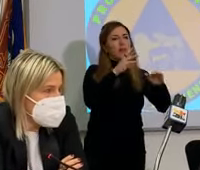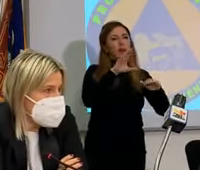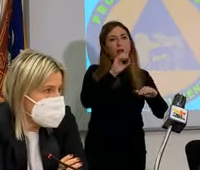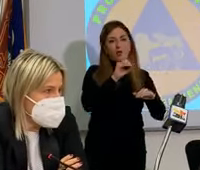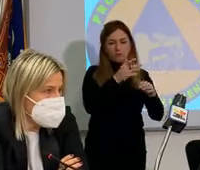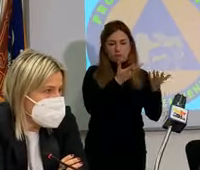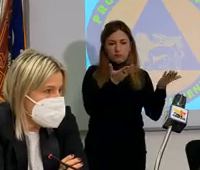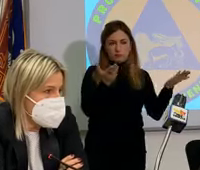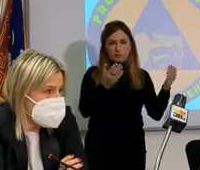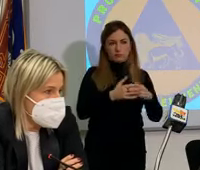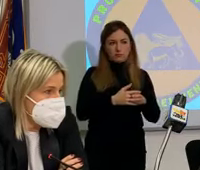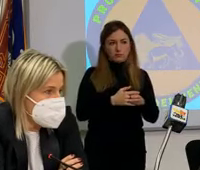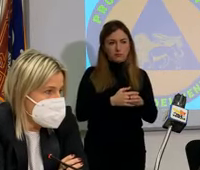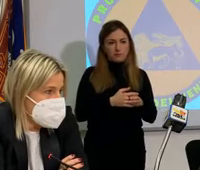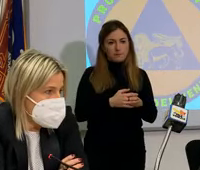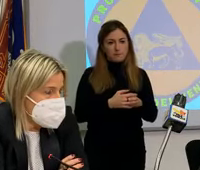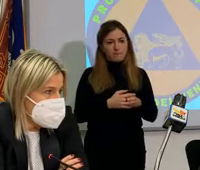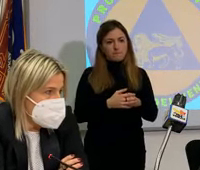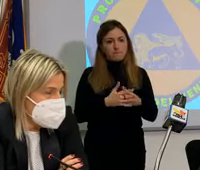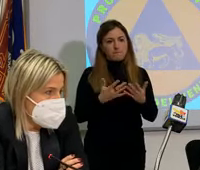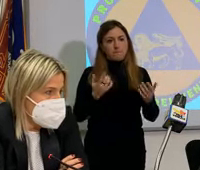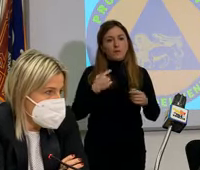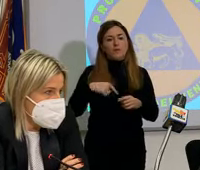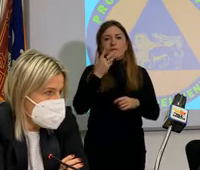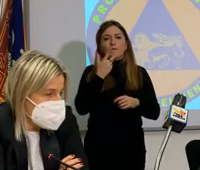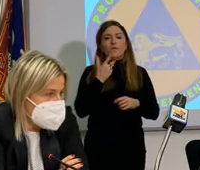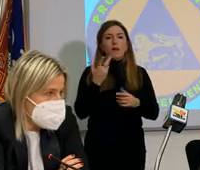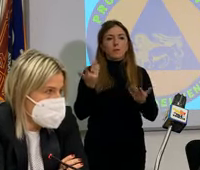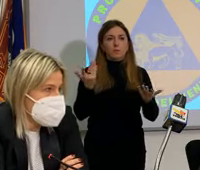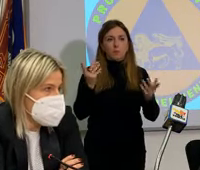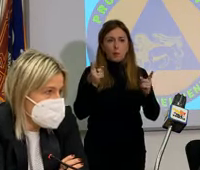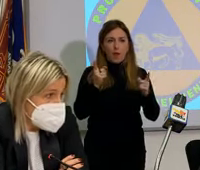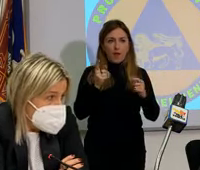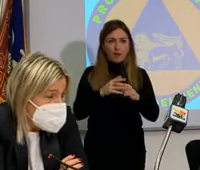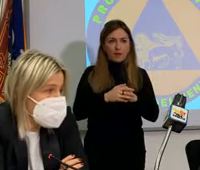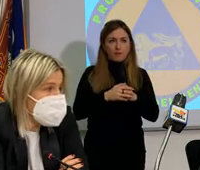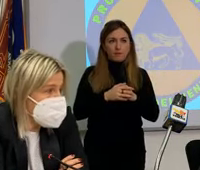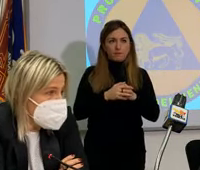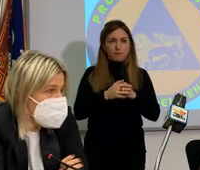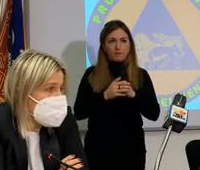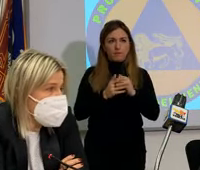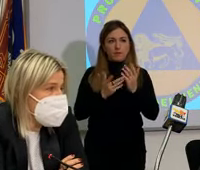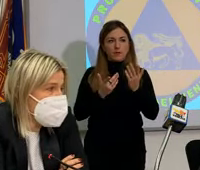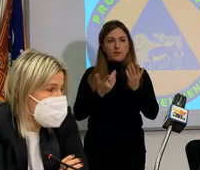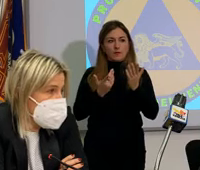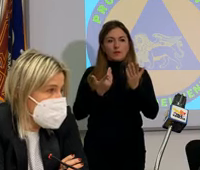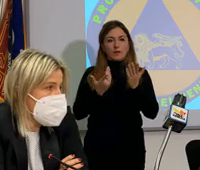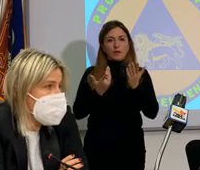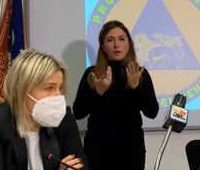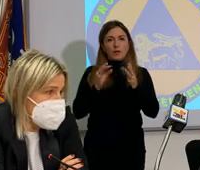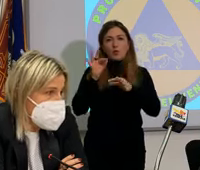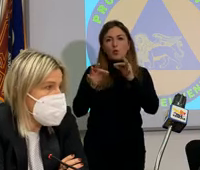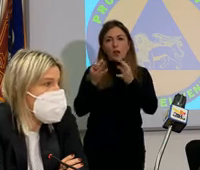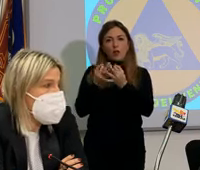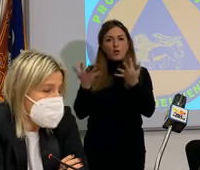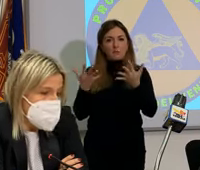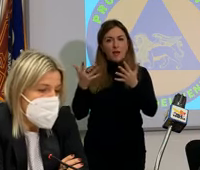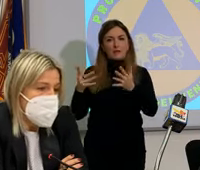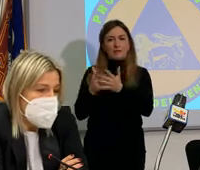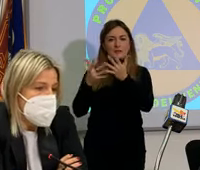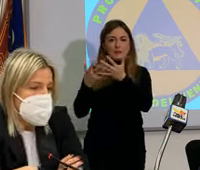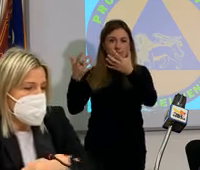vogliamo contemporaneamente seccare di ridurre al minimo l'impatto sulle cure ordinarie non abbiamo detto chiudete tutto